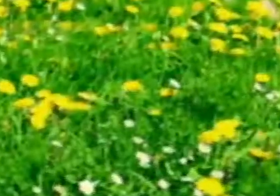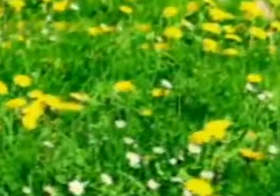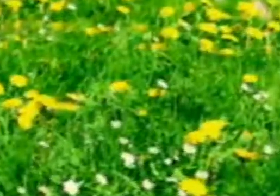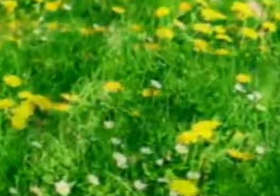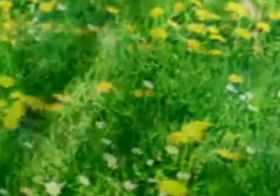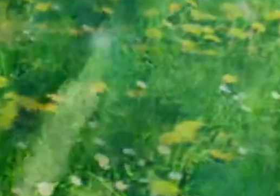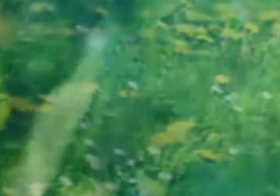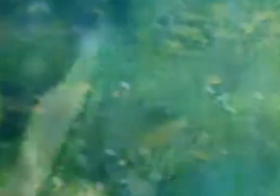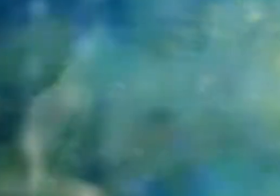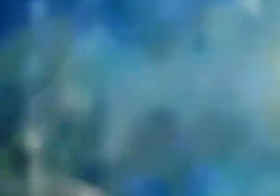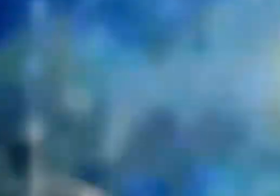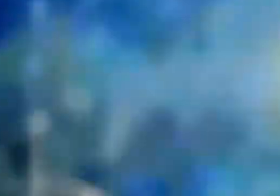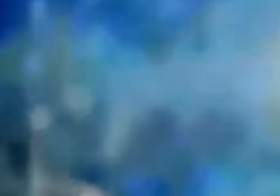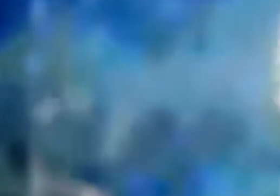आलोकित करने।